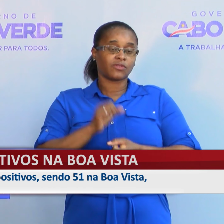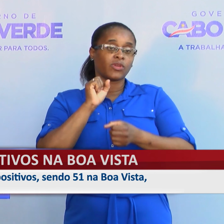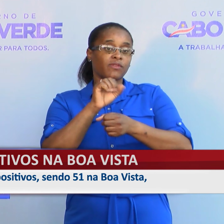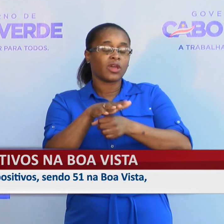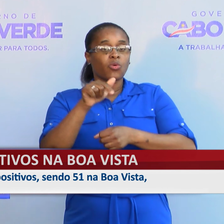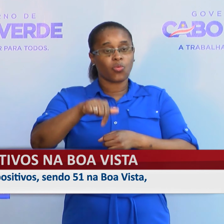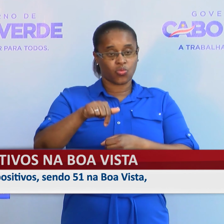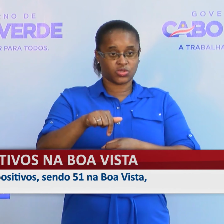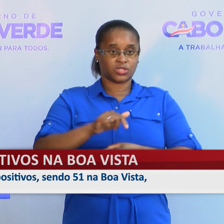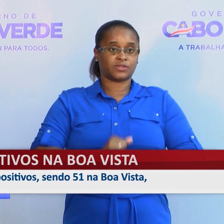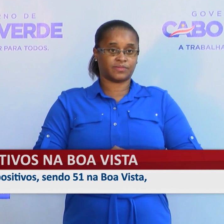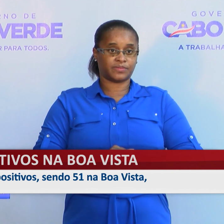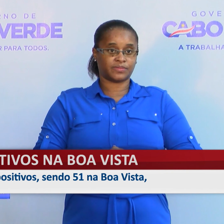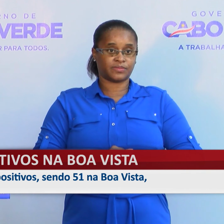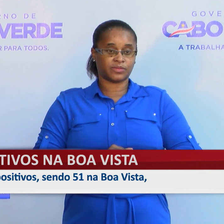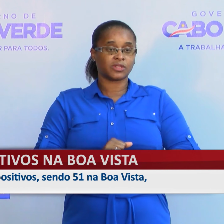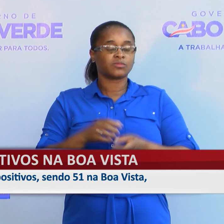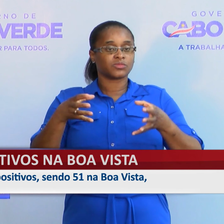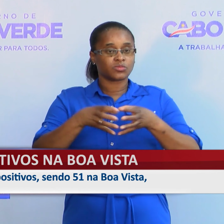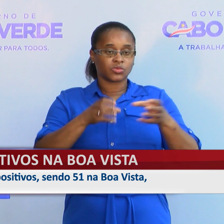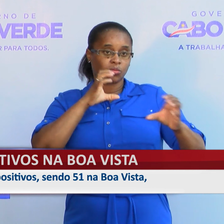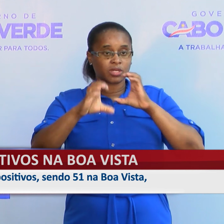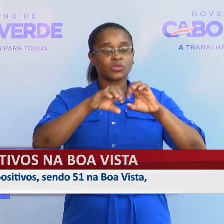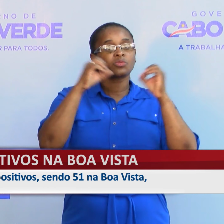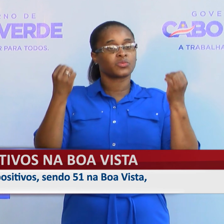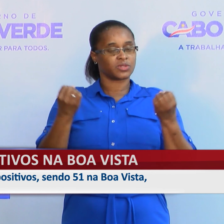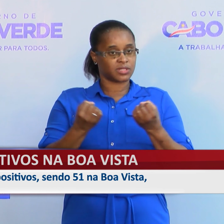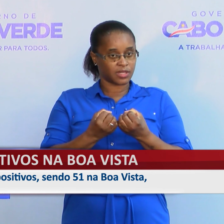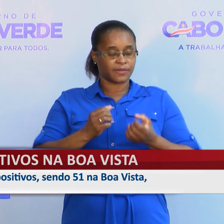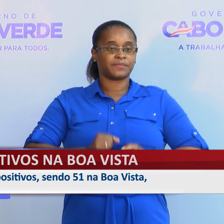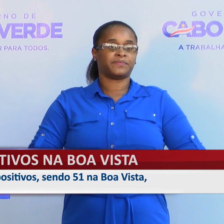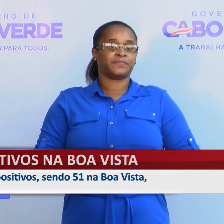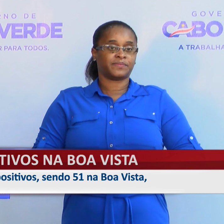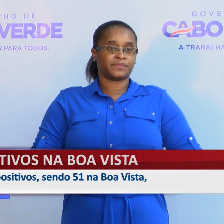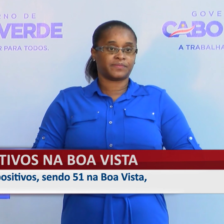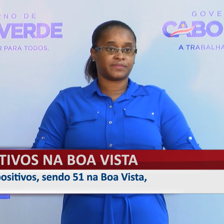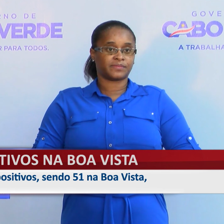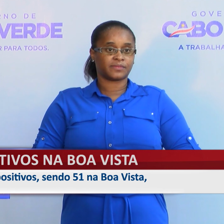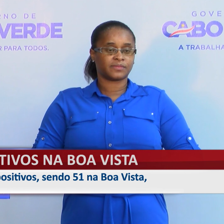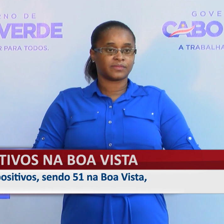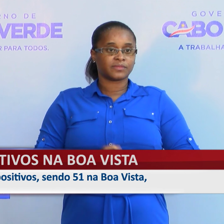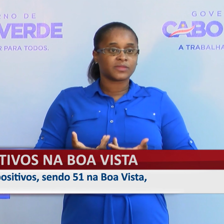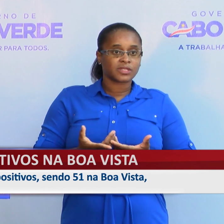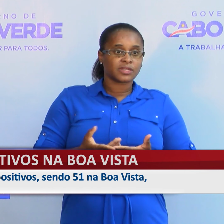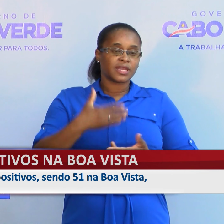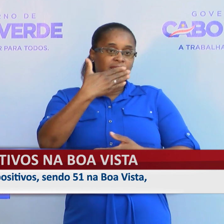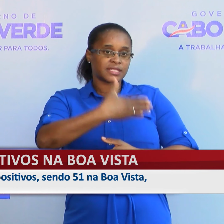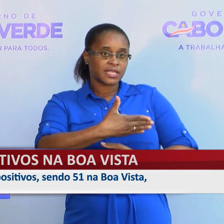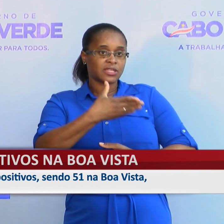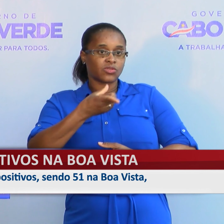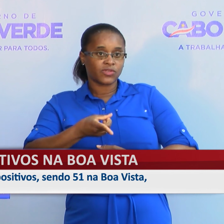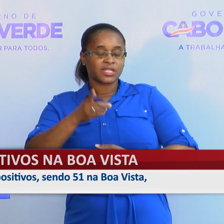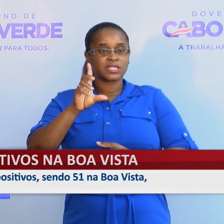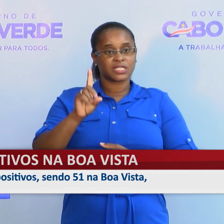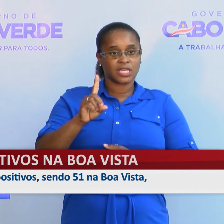hoje para os órgãos da comunicação social, em relação às 196 amostras